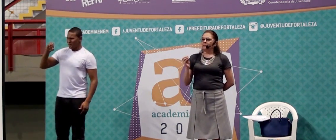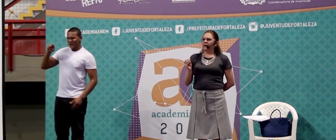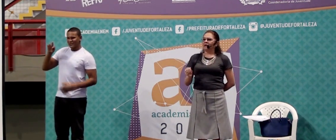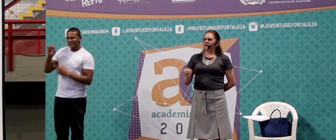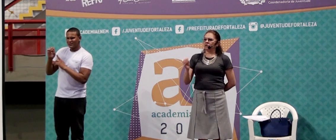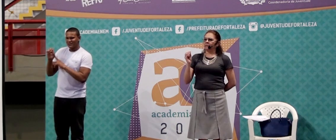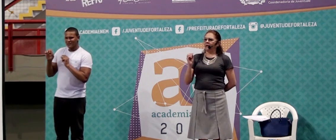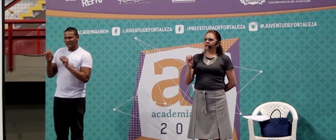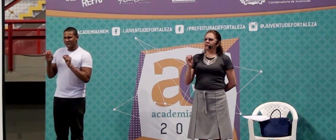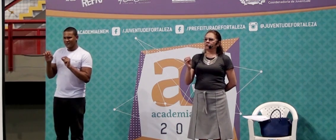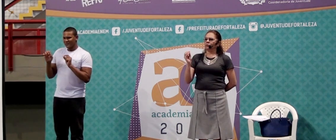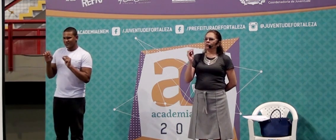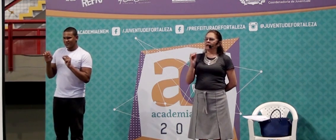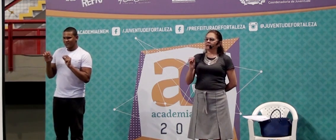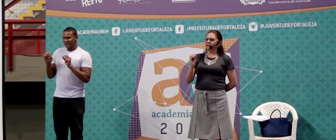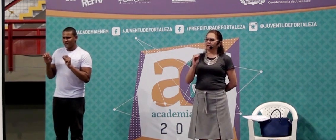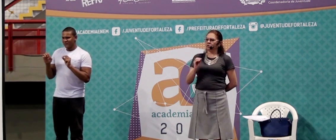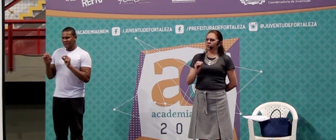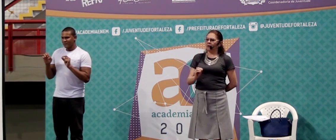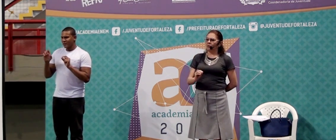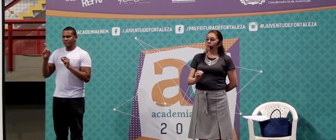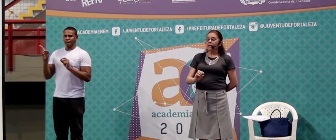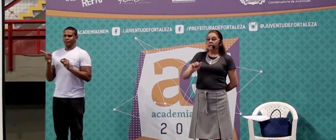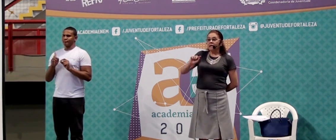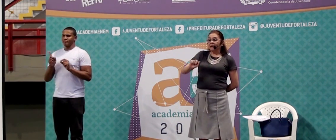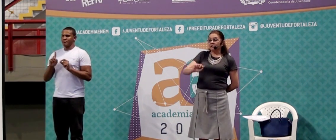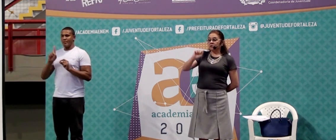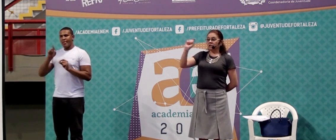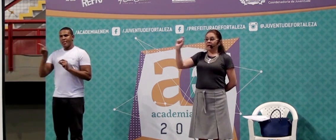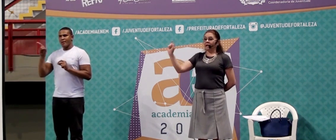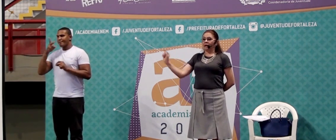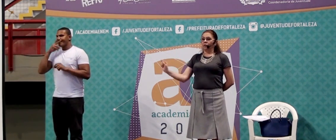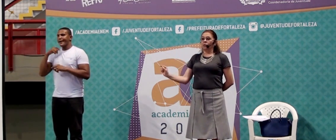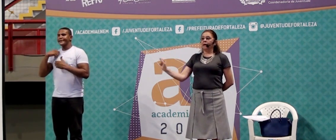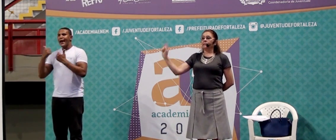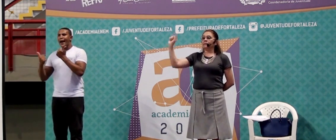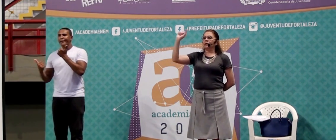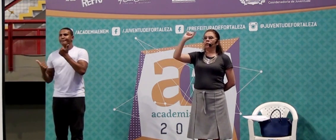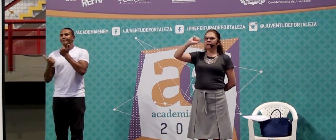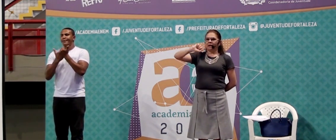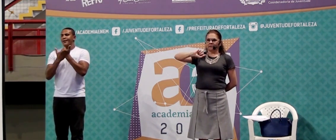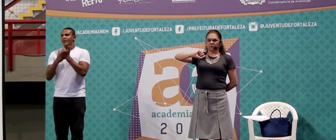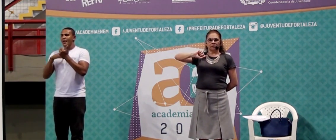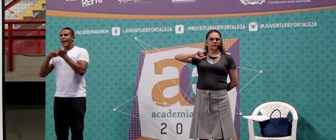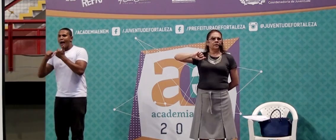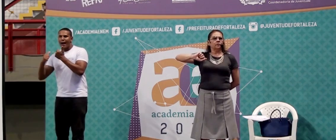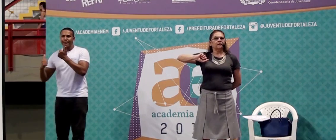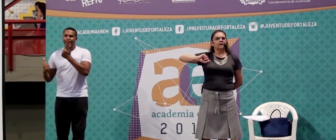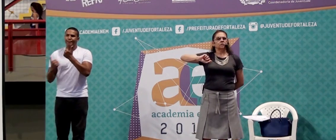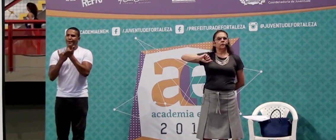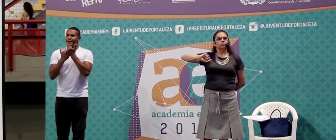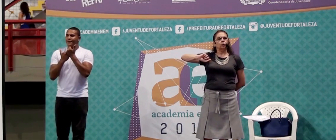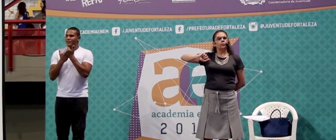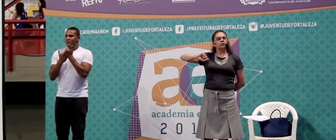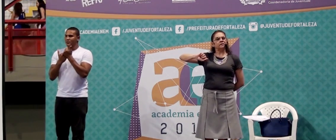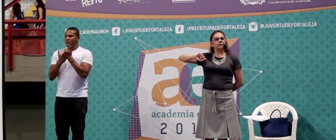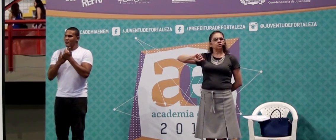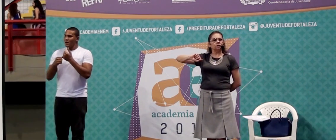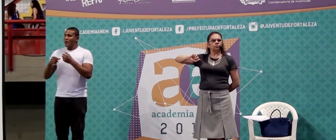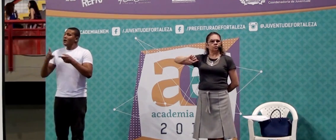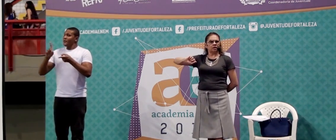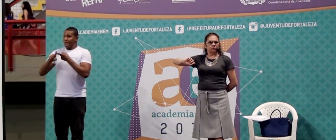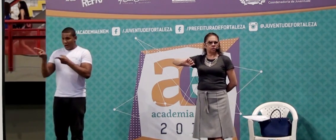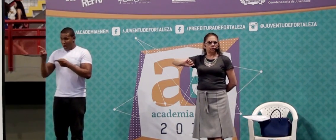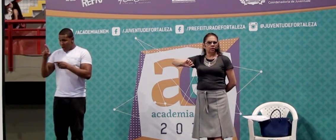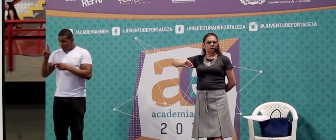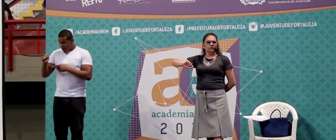Porque essa palavra é chamada de muleta textual e ela gera uma ambiguidade. Ambiguidade é o duplo